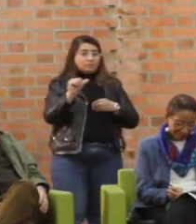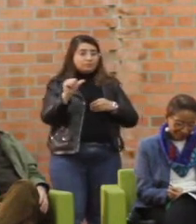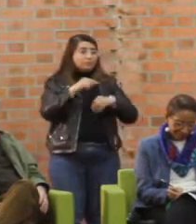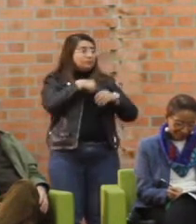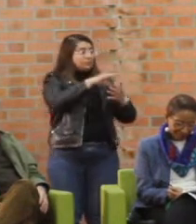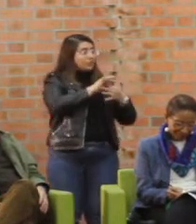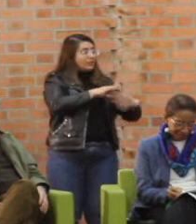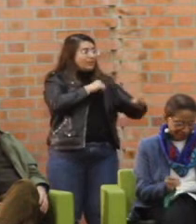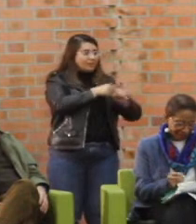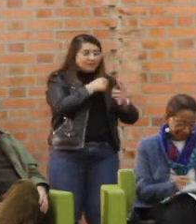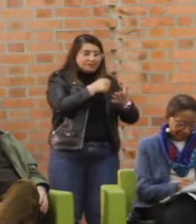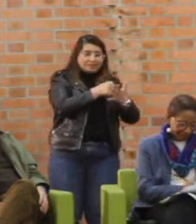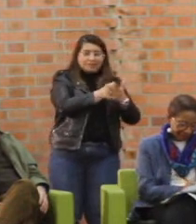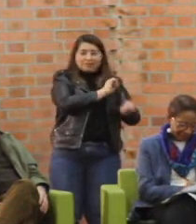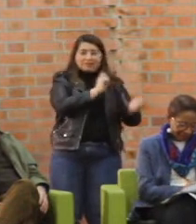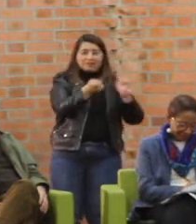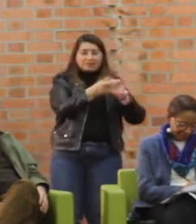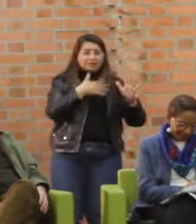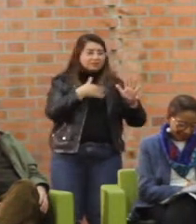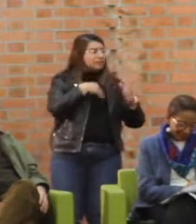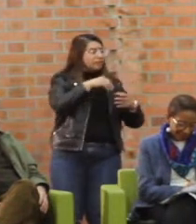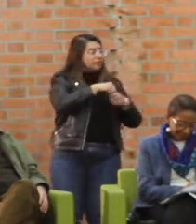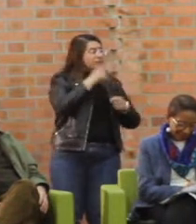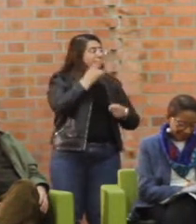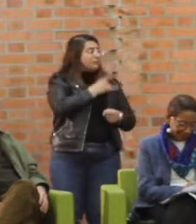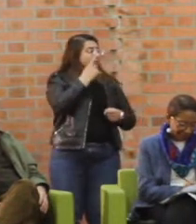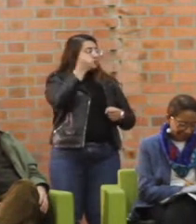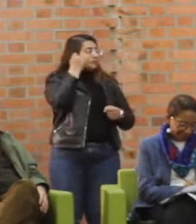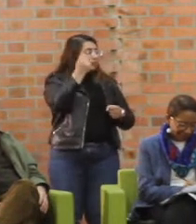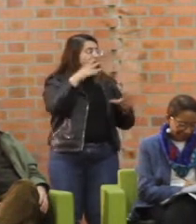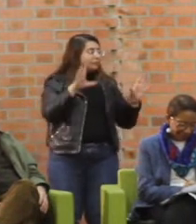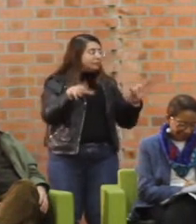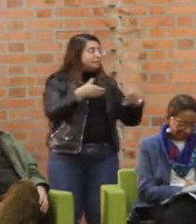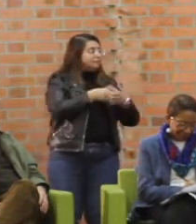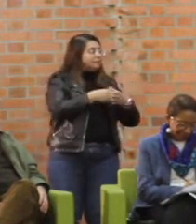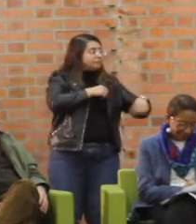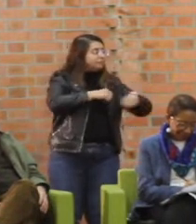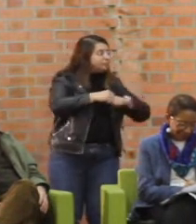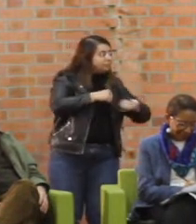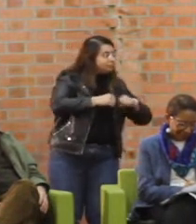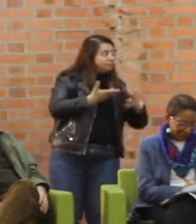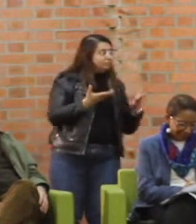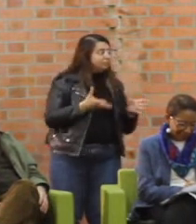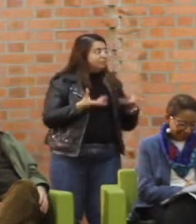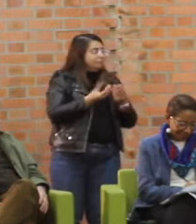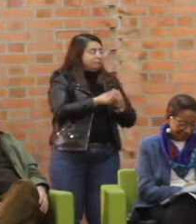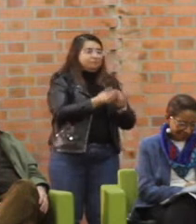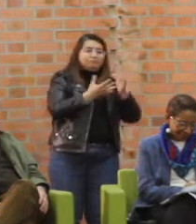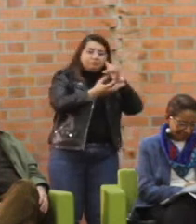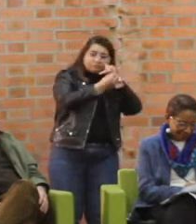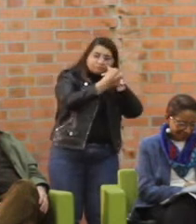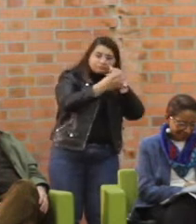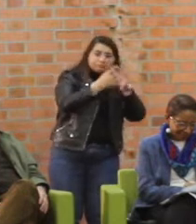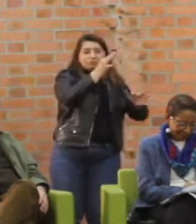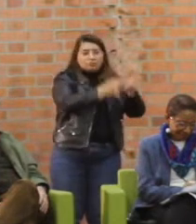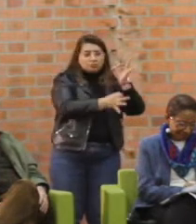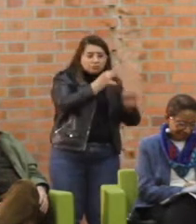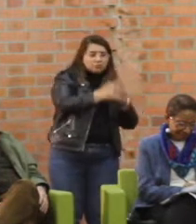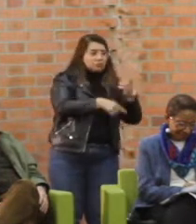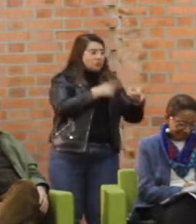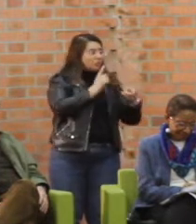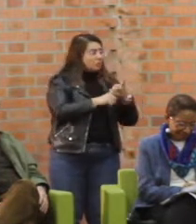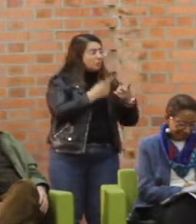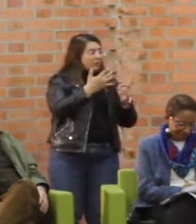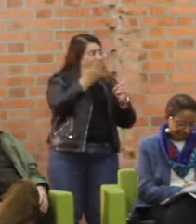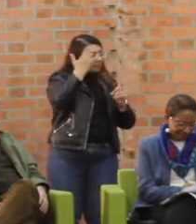articular muchas voces a nivel nacional para precisamente configurar desde lo jurídico desde lo pedagógico desde la comunicativo